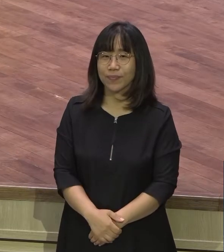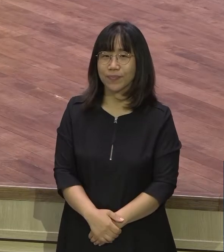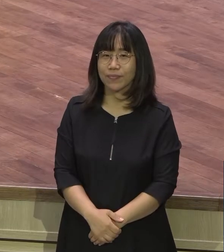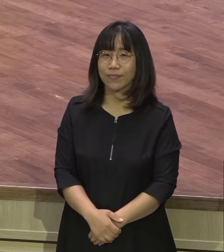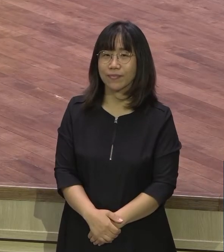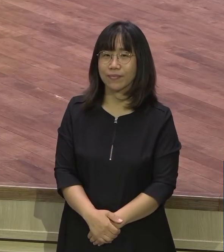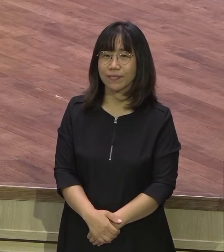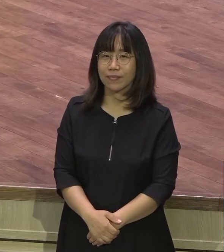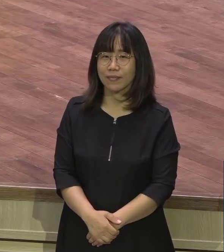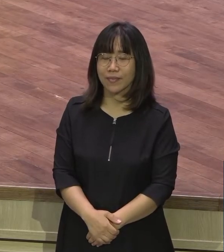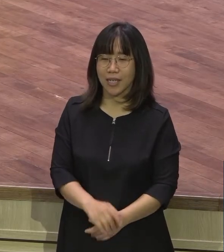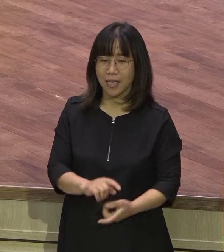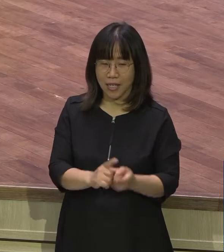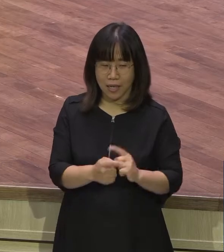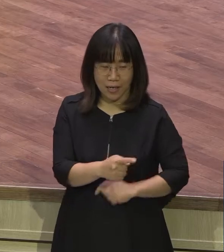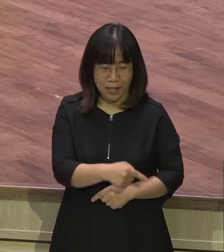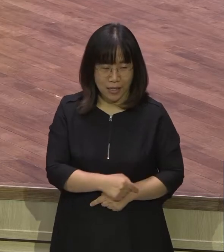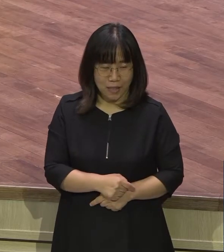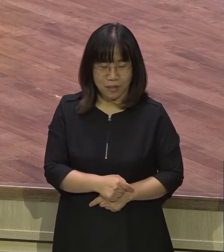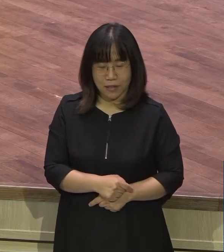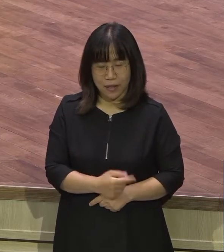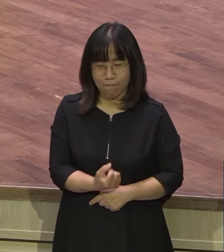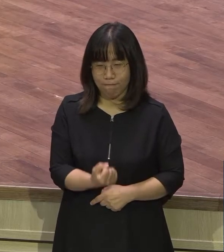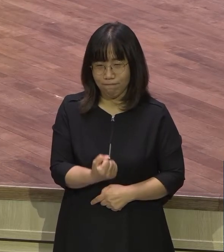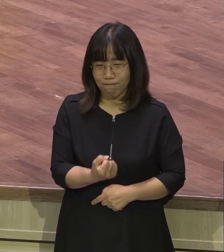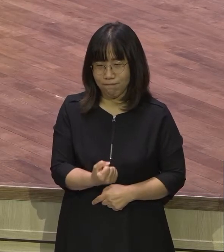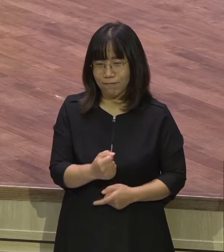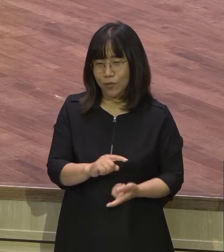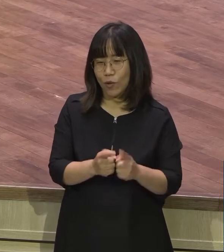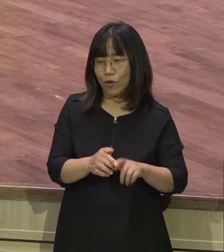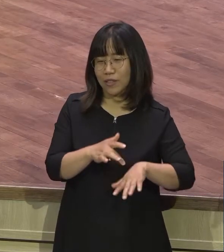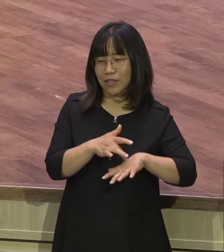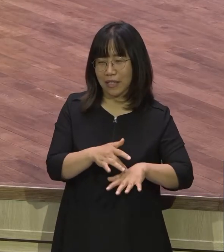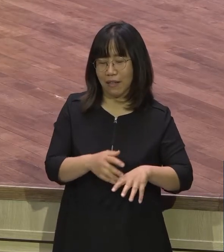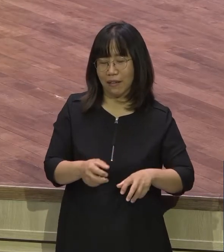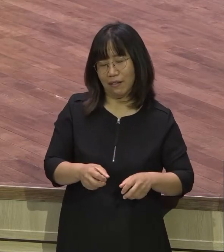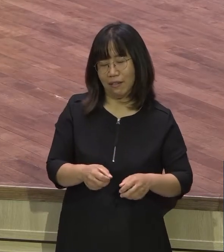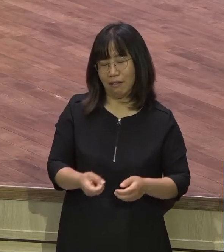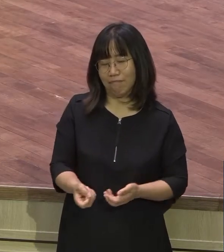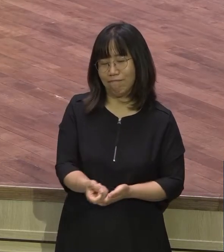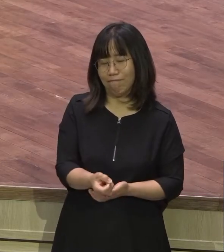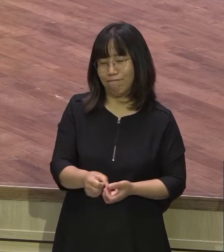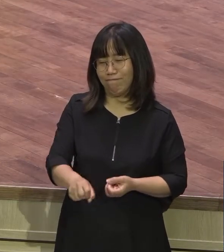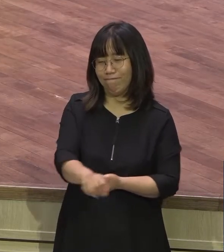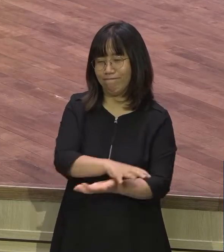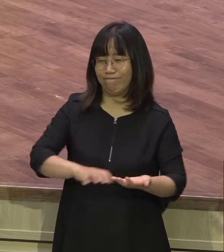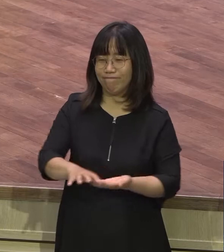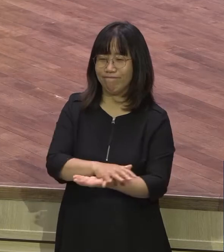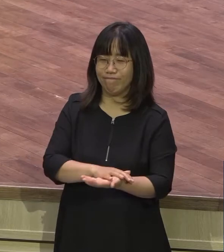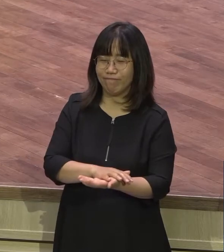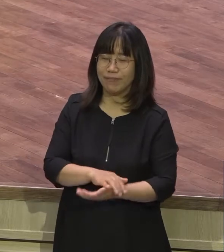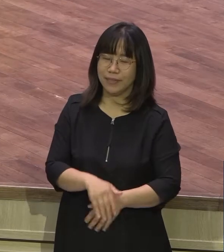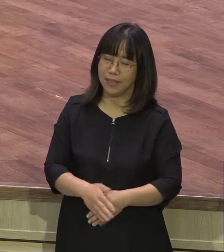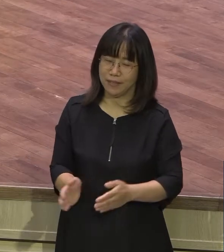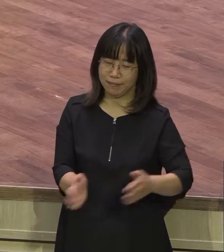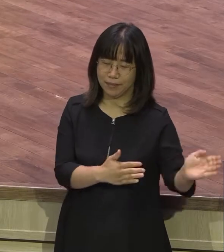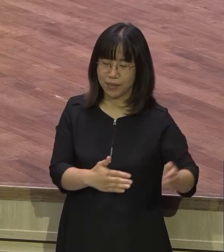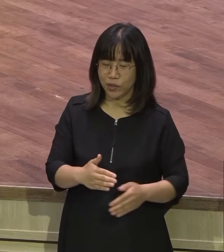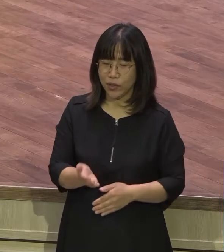그래서 싸우고 개판 난장판 완전 사단 난장판 한국 교회 여러분은